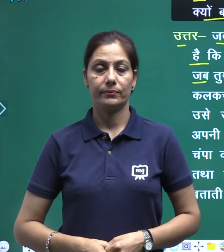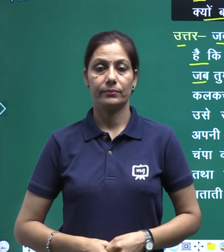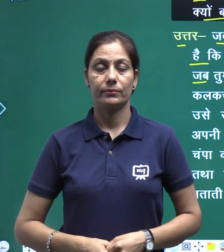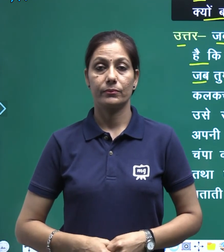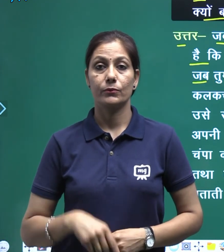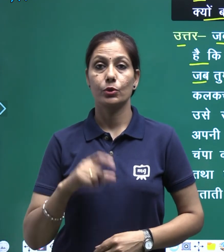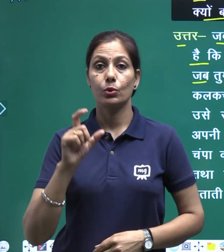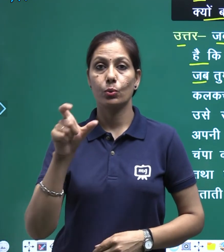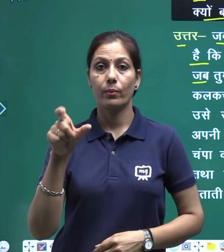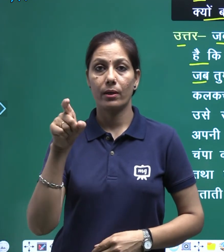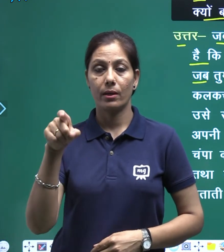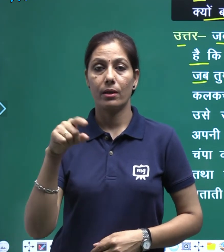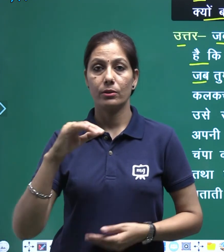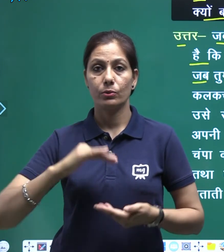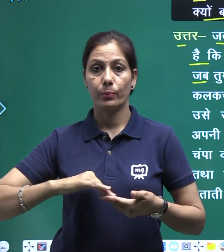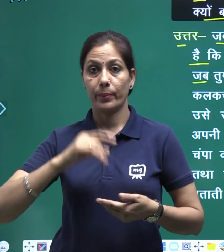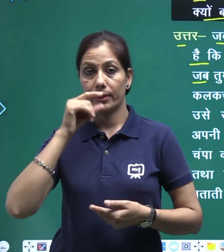तुम्हारा पति